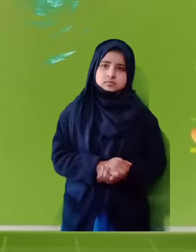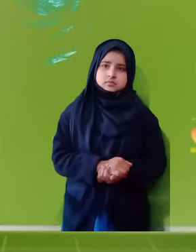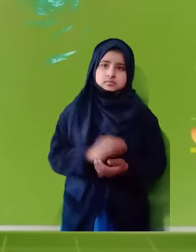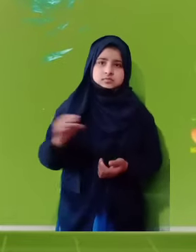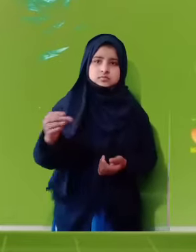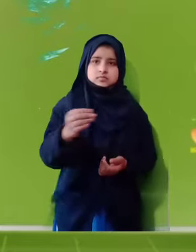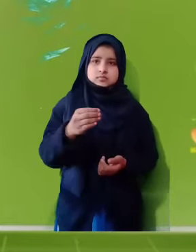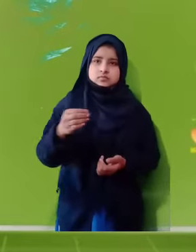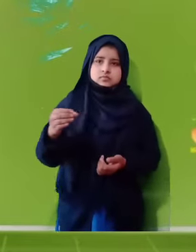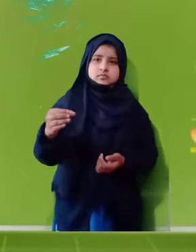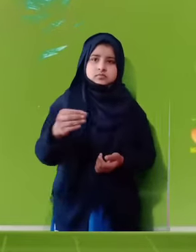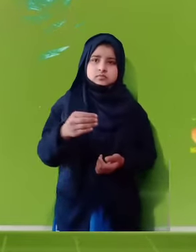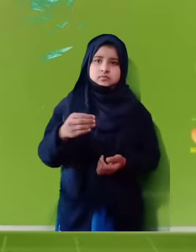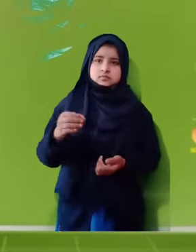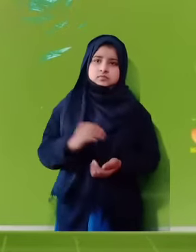महलूल,